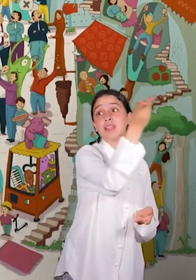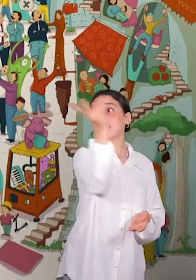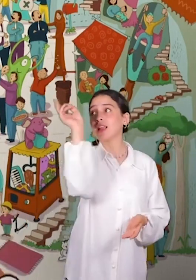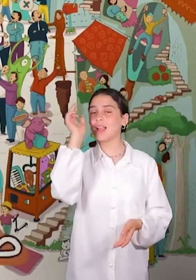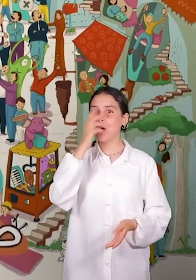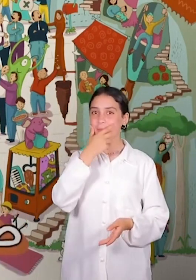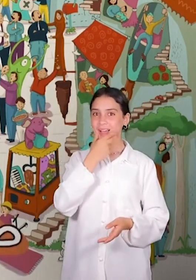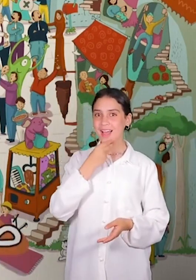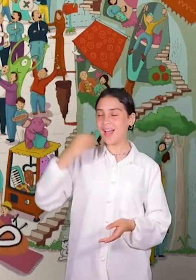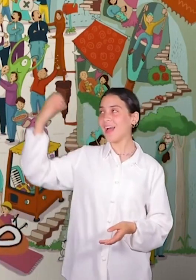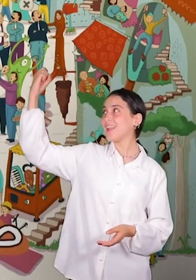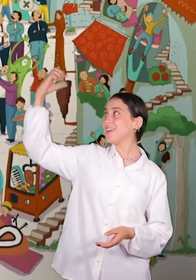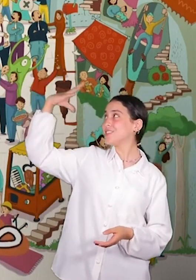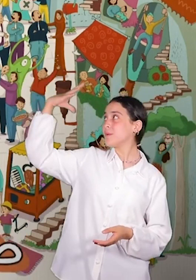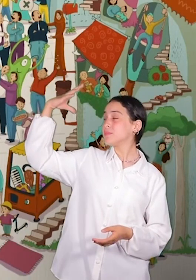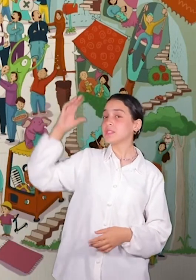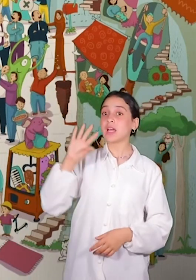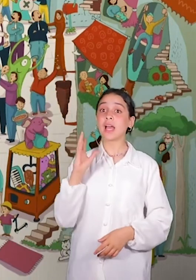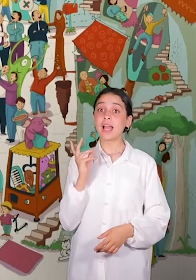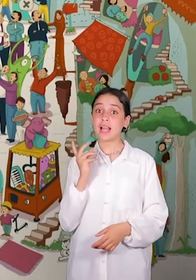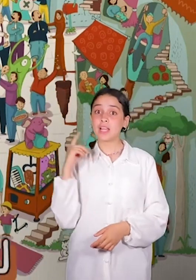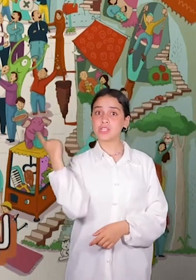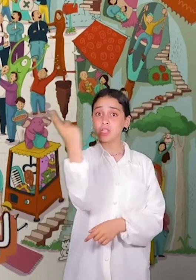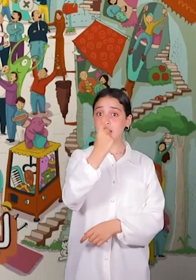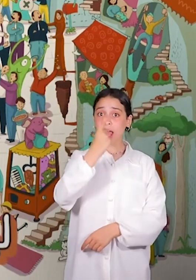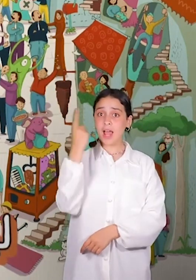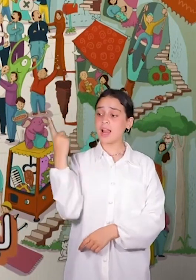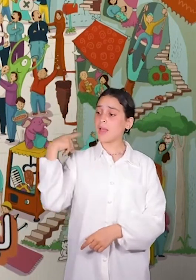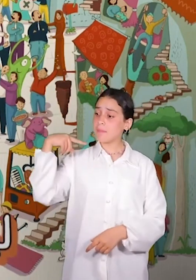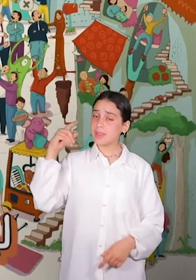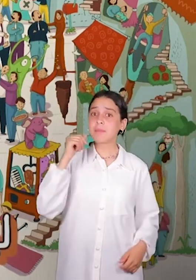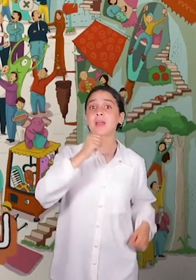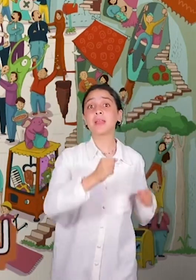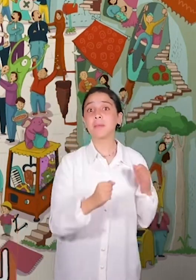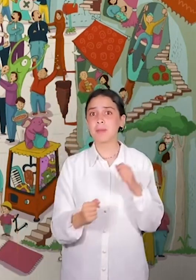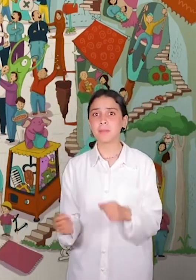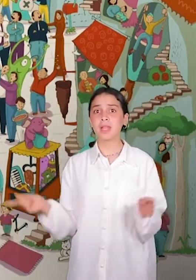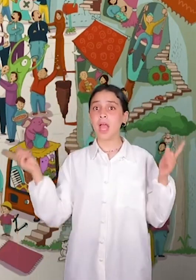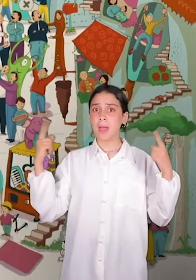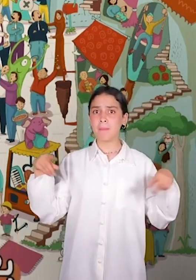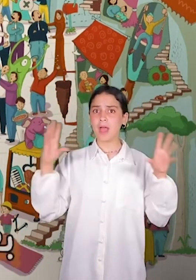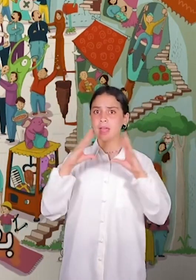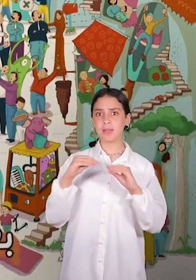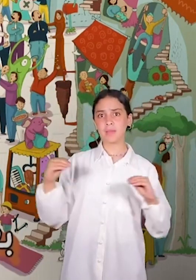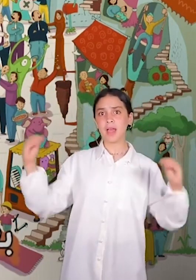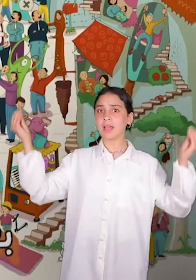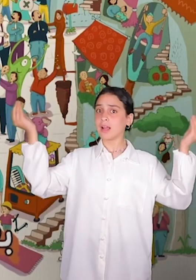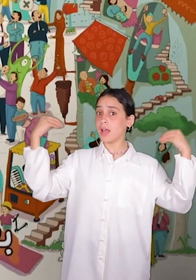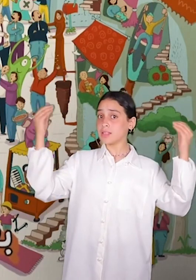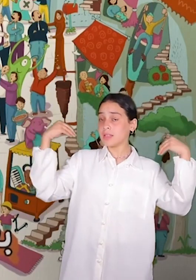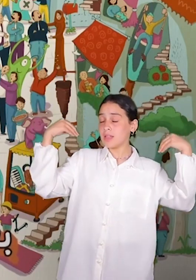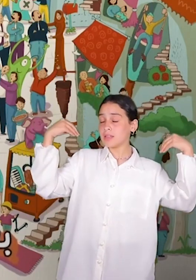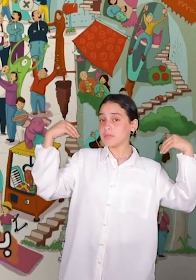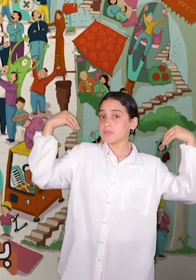طلعوا ما أحلى الشمس ليش العالم دايما بيبدأ بعد ما